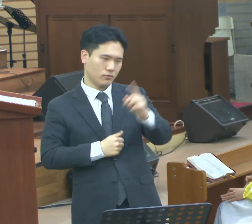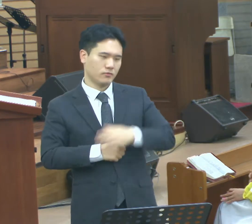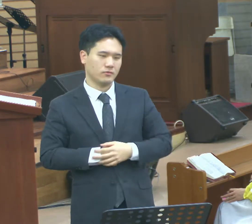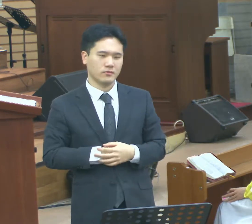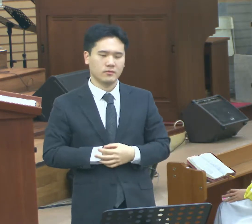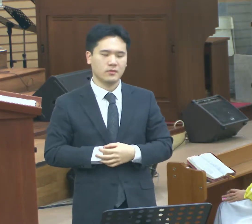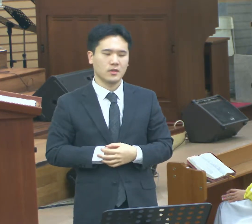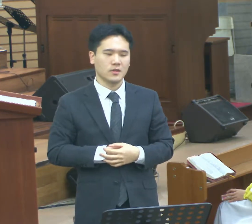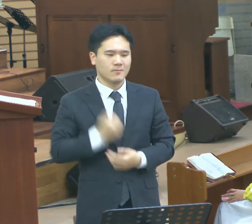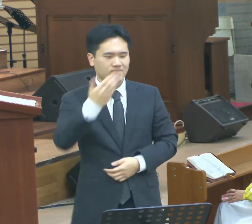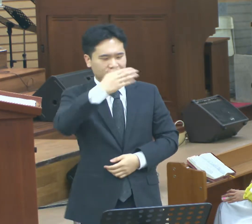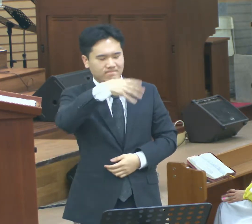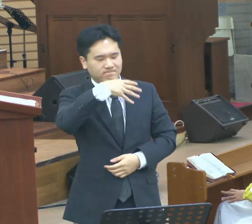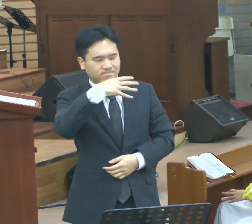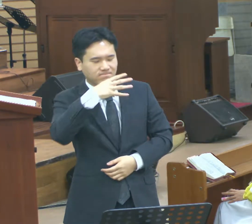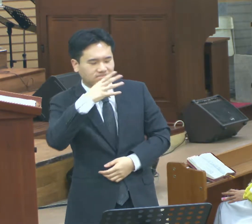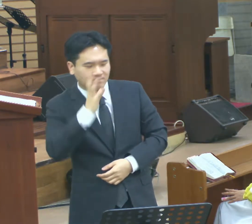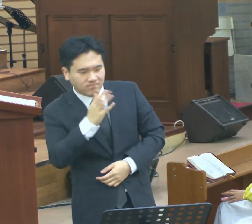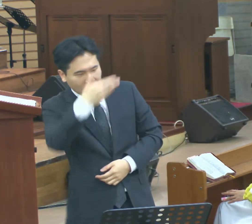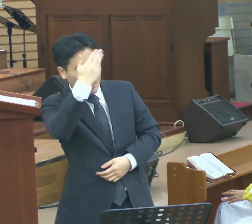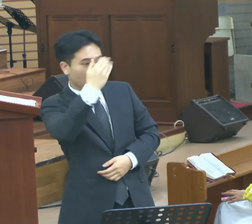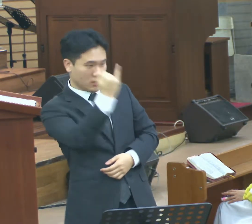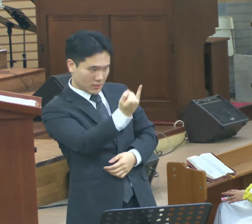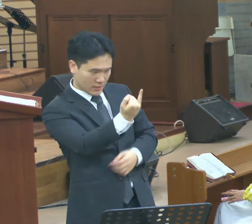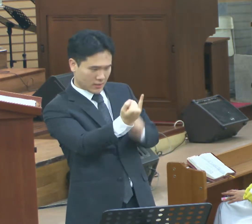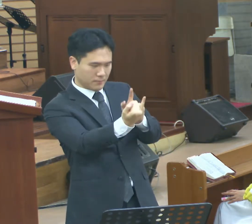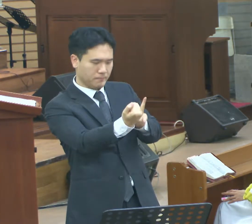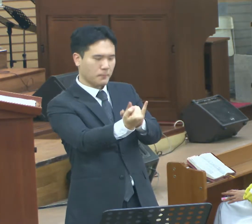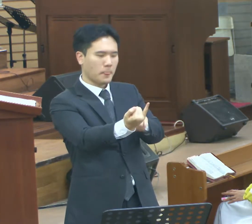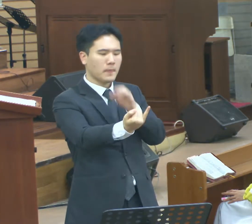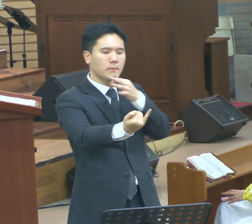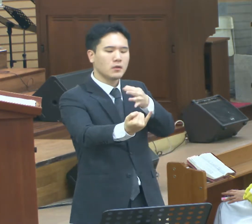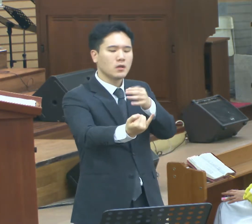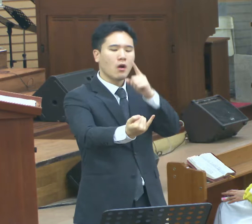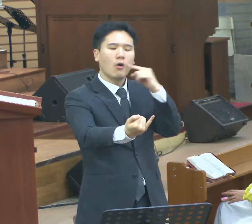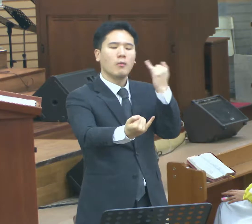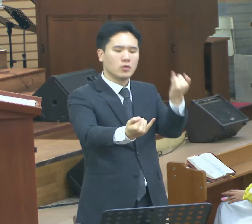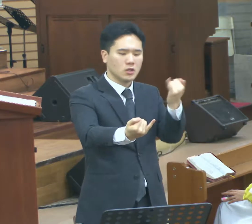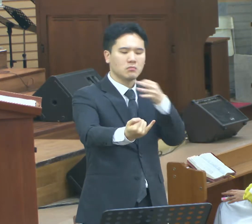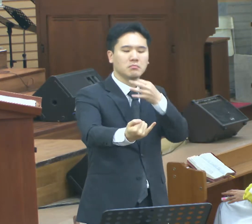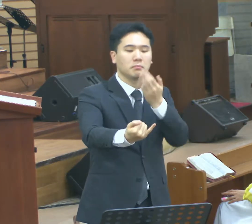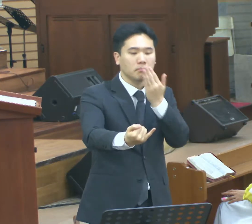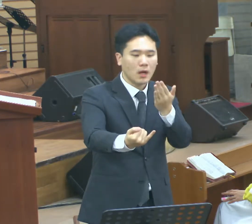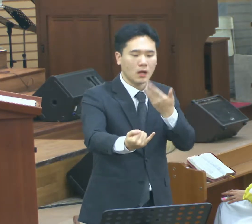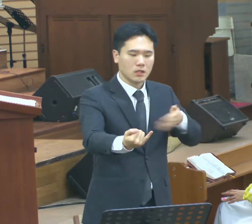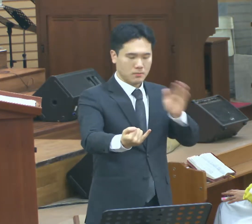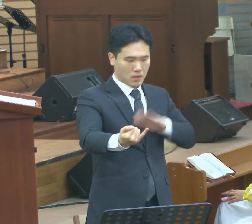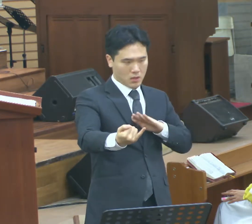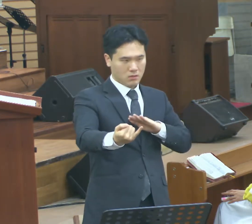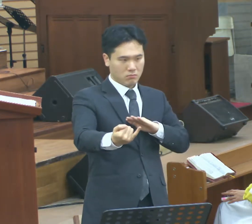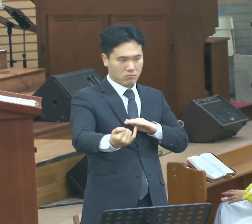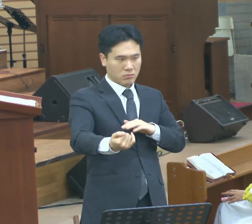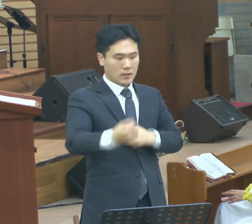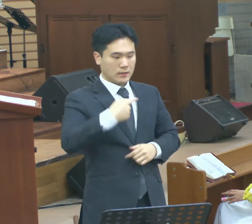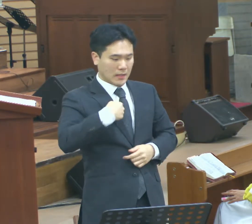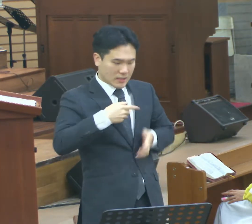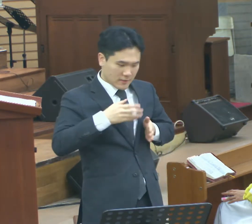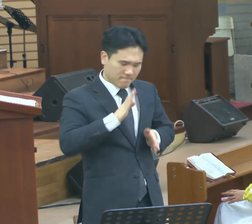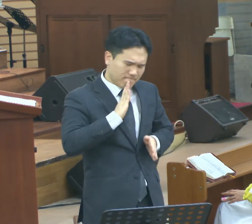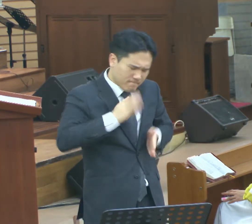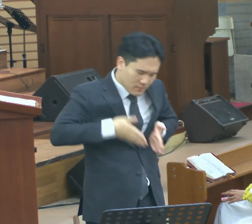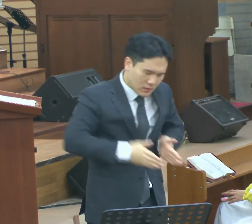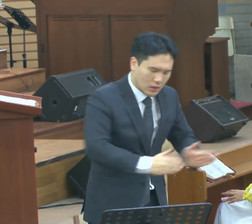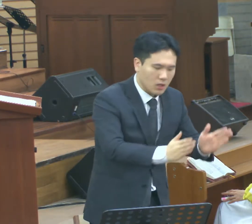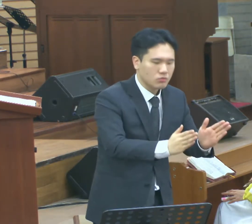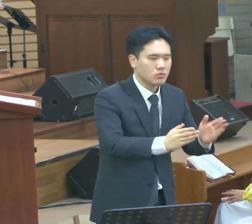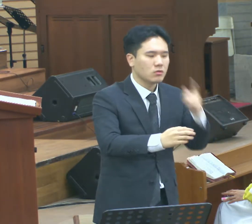연세 많은 할머니들을 어머니라고 부를 수는 있지만 나를 낳으신 어머니는 몇 분? 한 분. 천지를